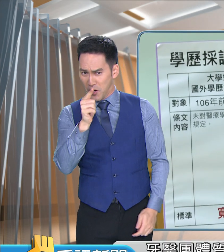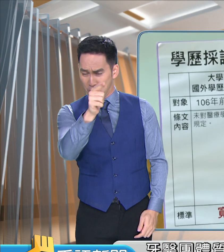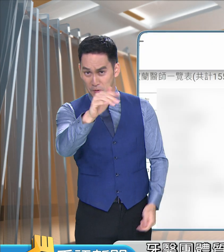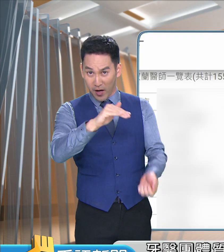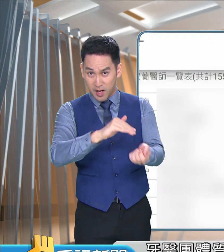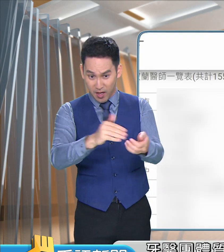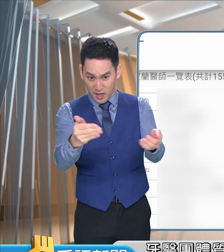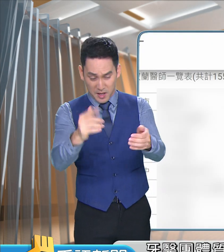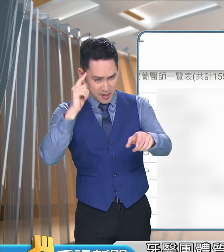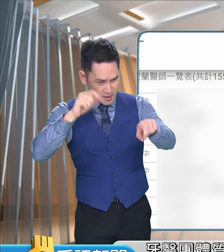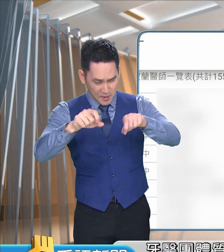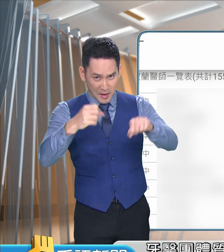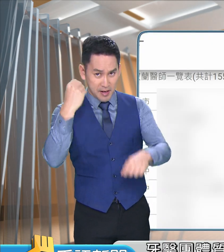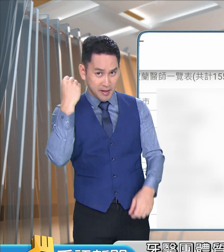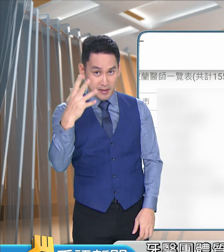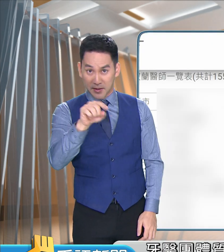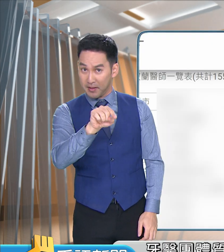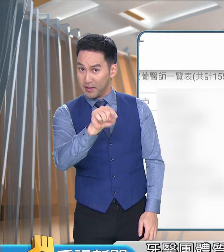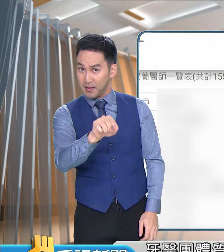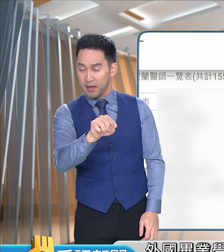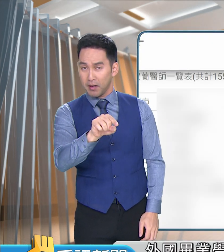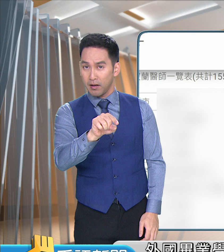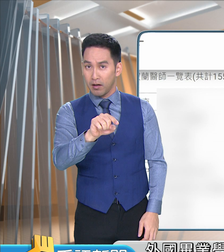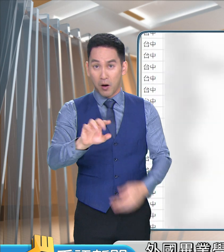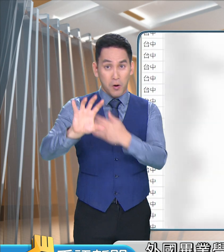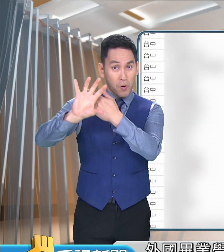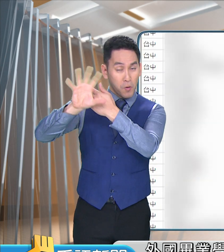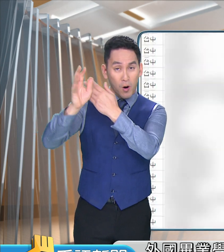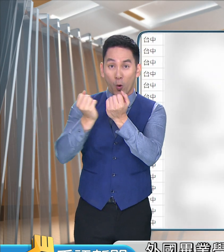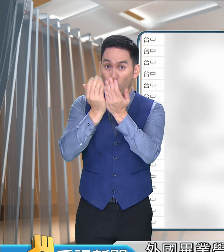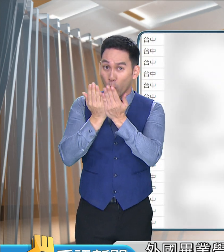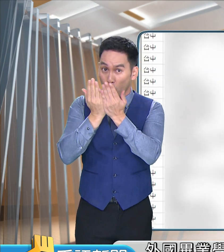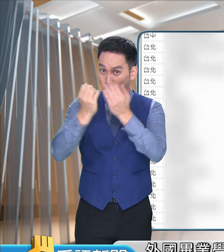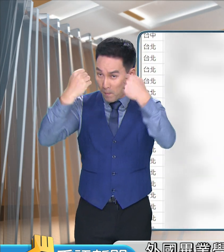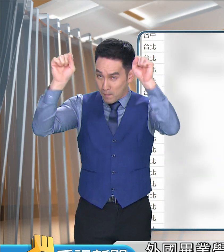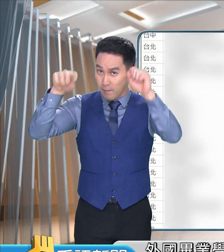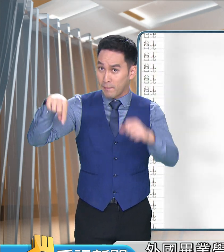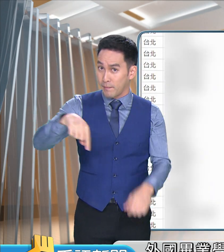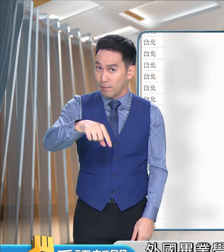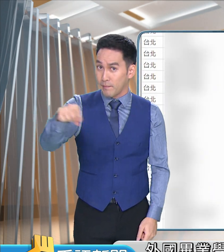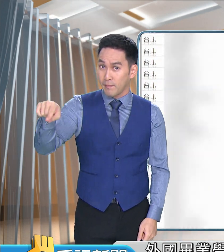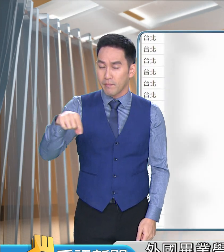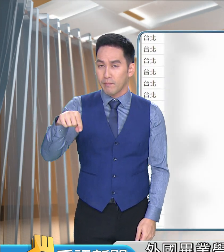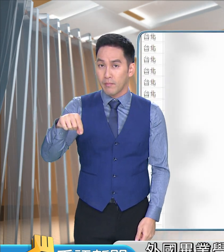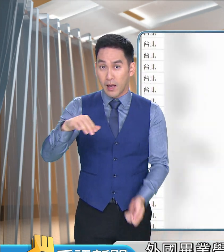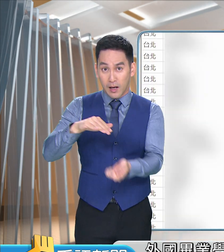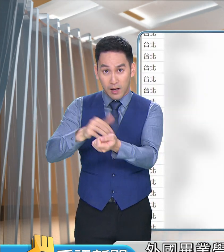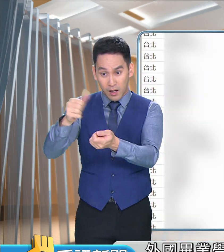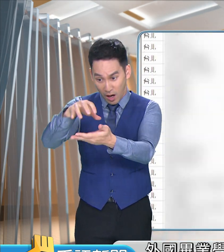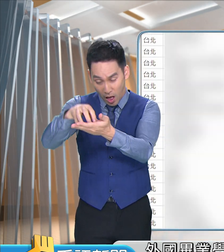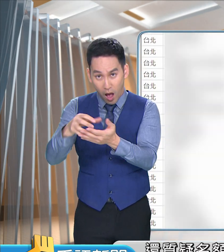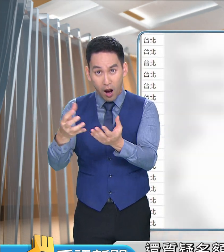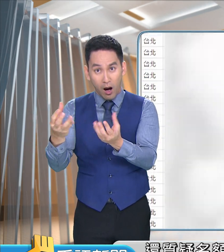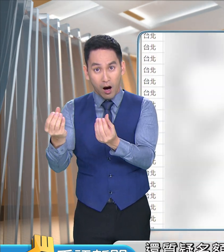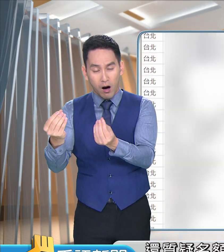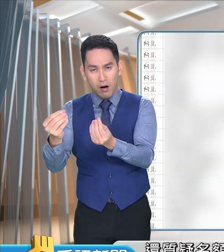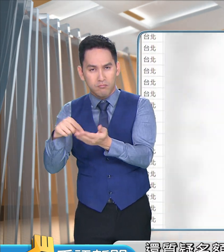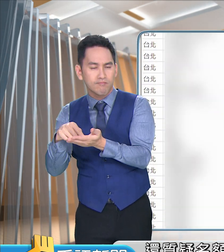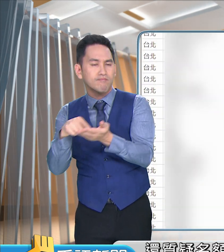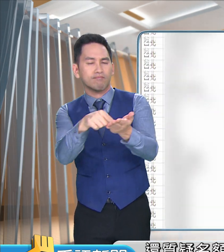进计划，外国毕业学生没有执照就能申请，还质疑名额是外加在